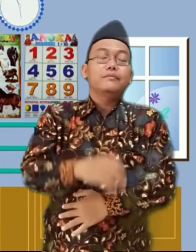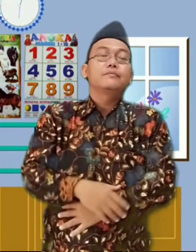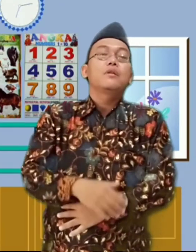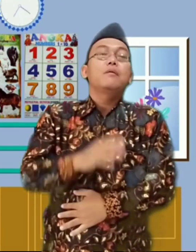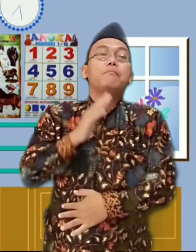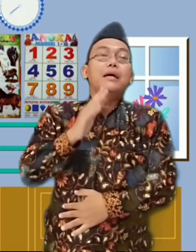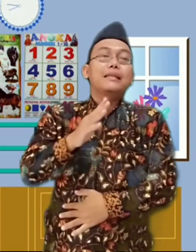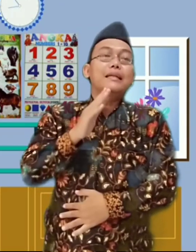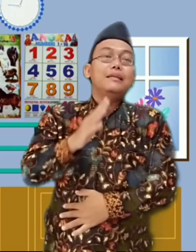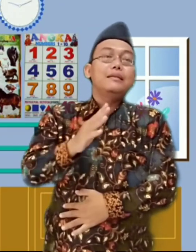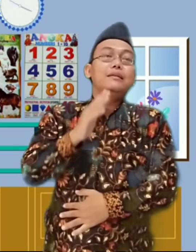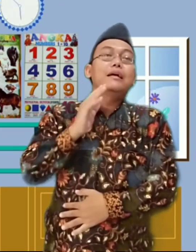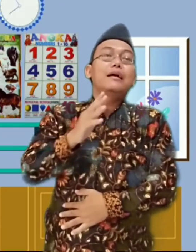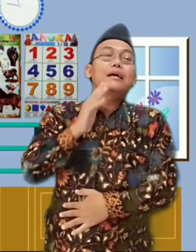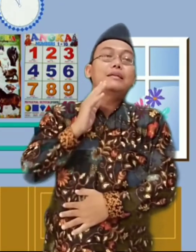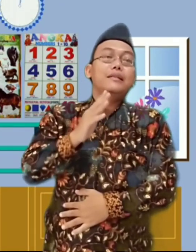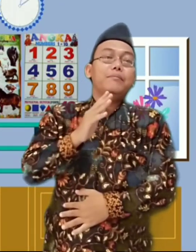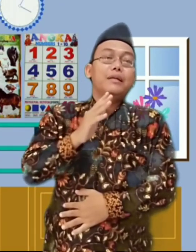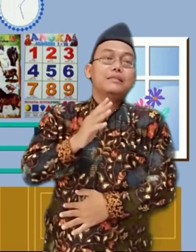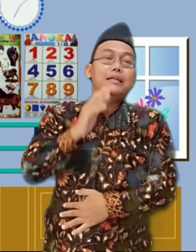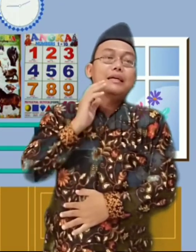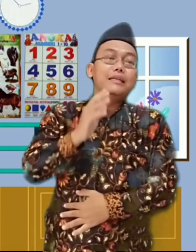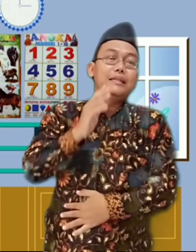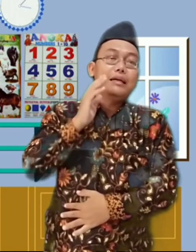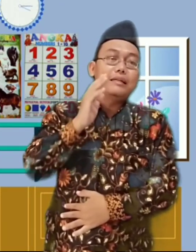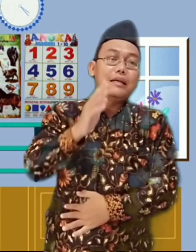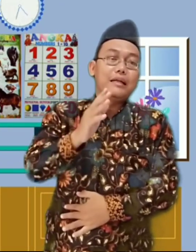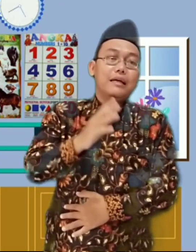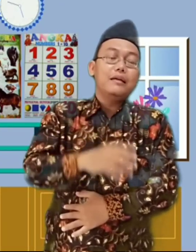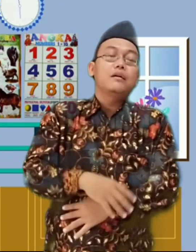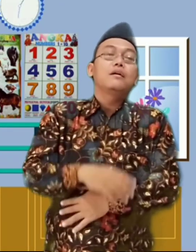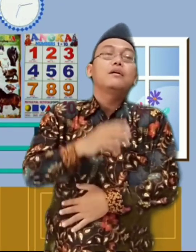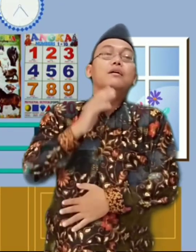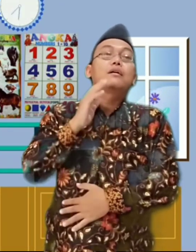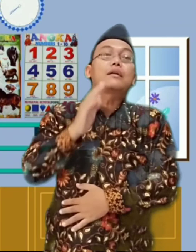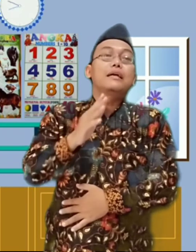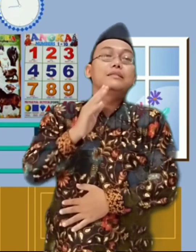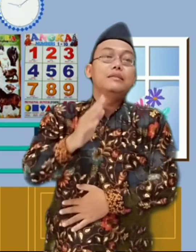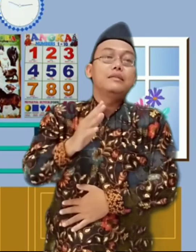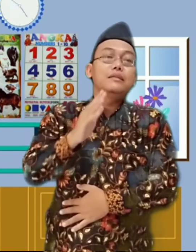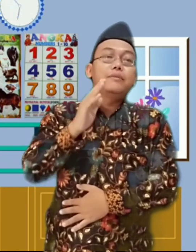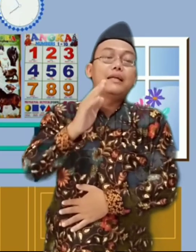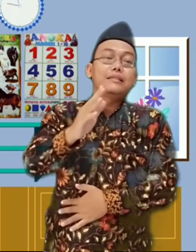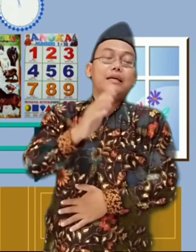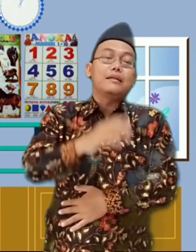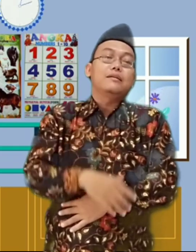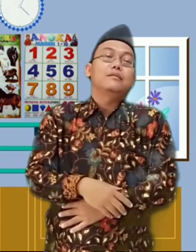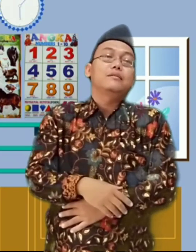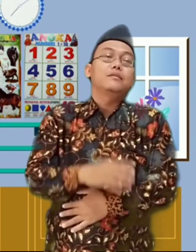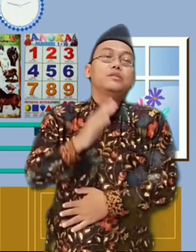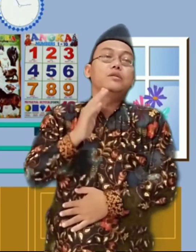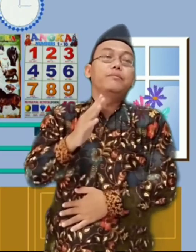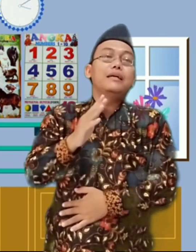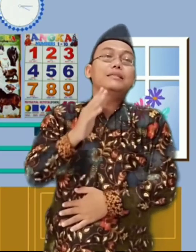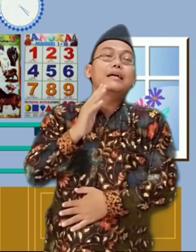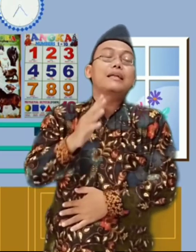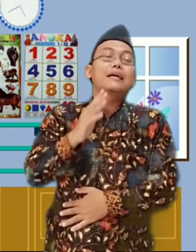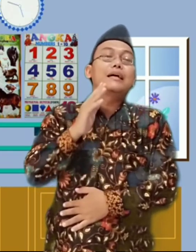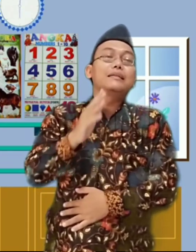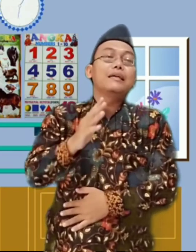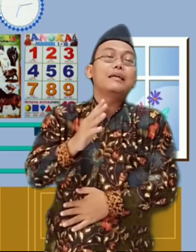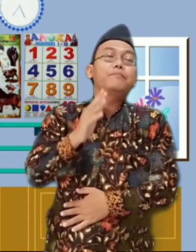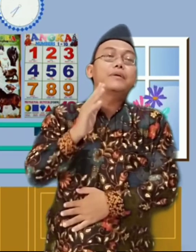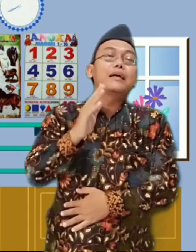Anak-anak, materi yang akan kita pelajari kali ini adalah rajin belajar. Coba